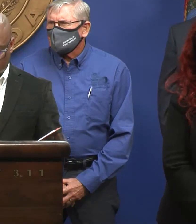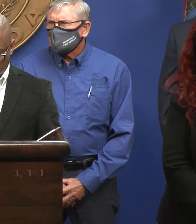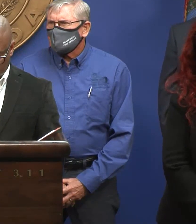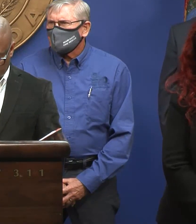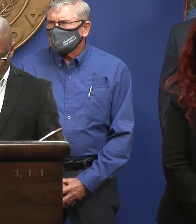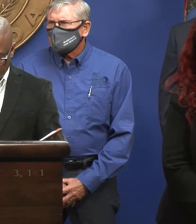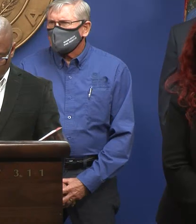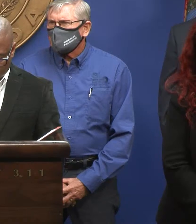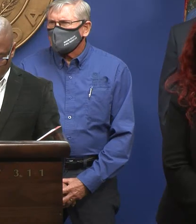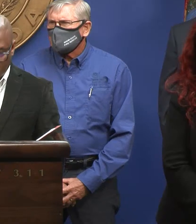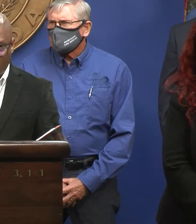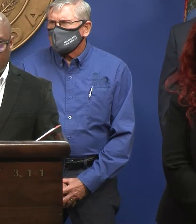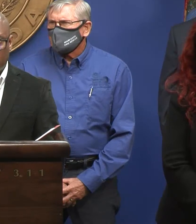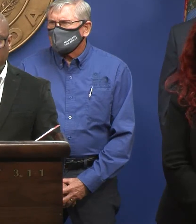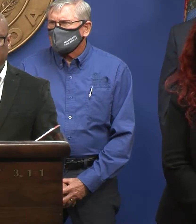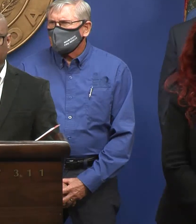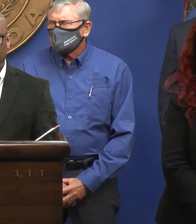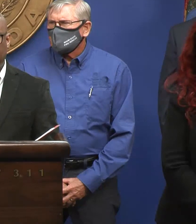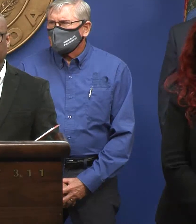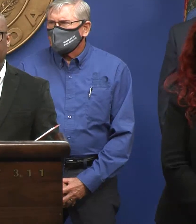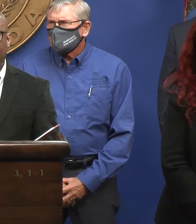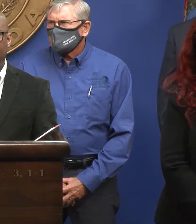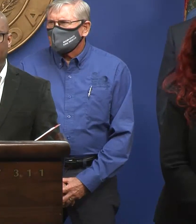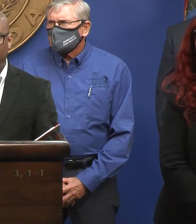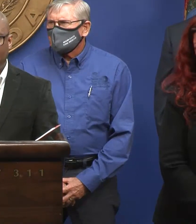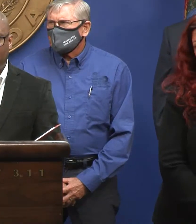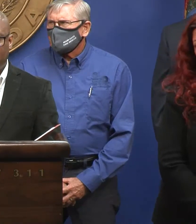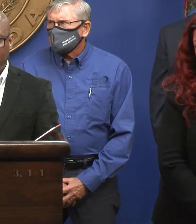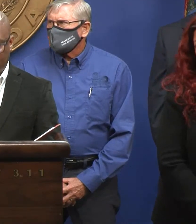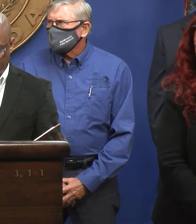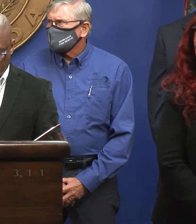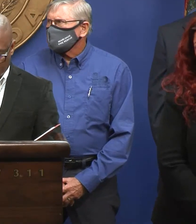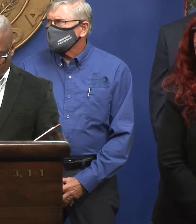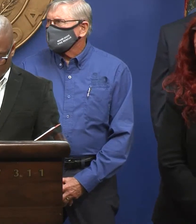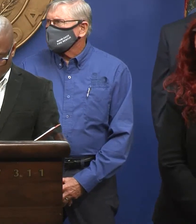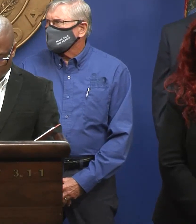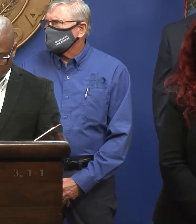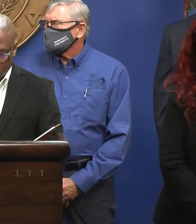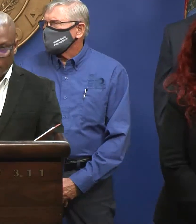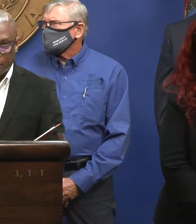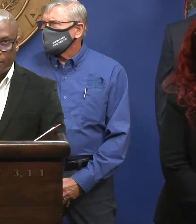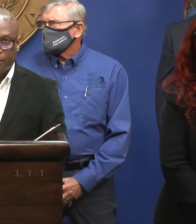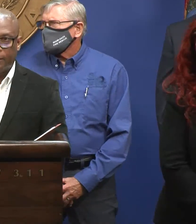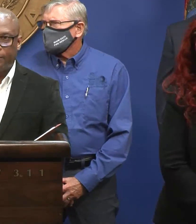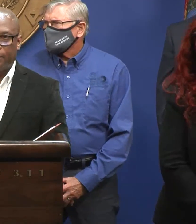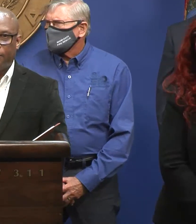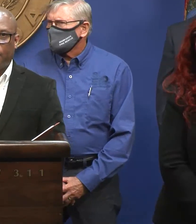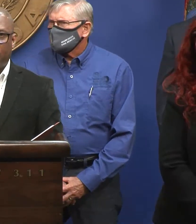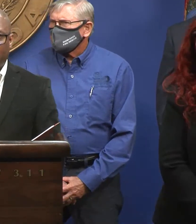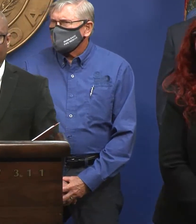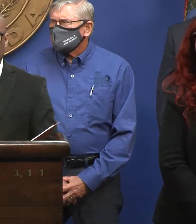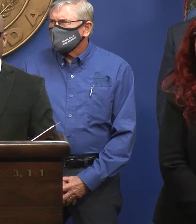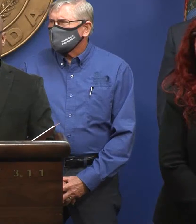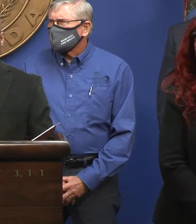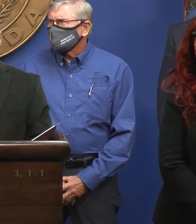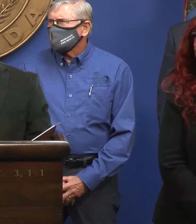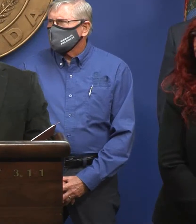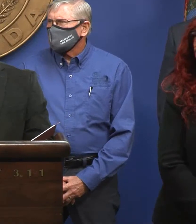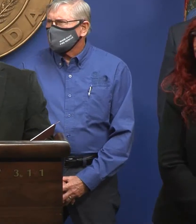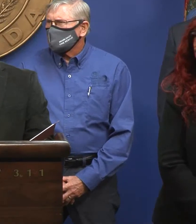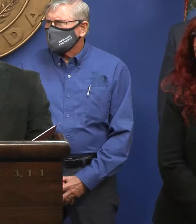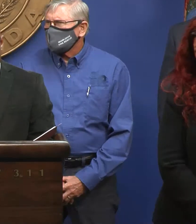des animaux domestiques. Il y a un bagage que doit faire pour qu'on ait aller dans Miami-Dade, dans